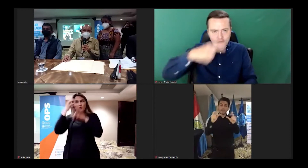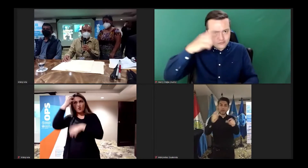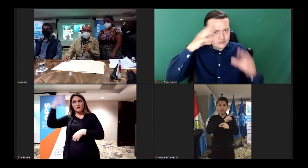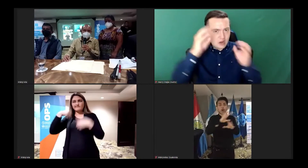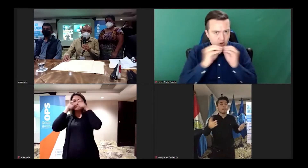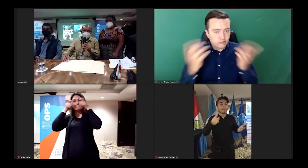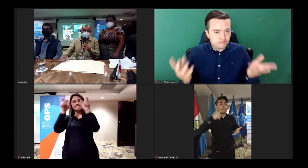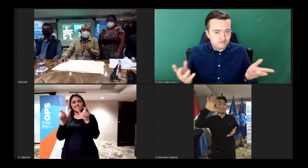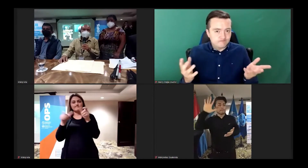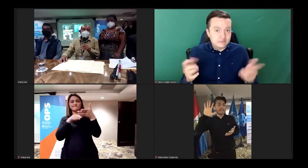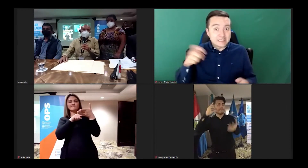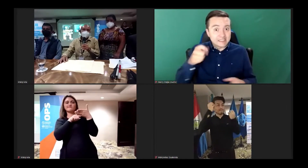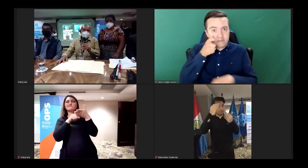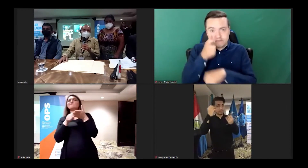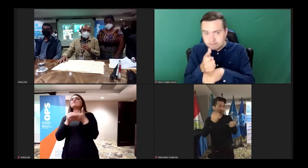cumplimiento, ¿verdad?